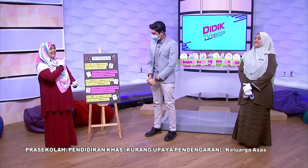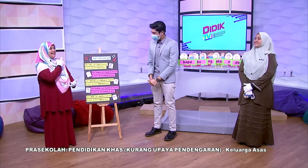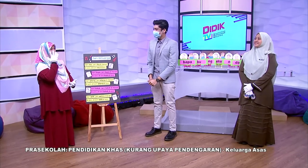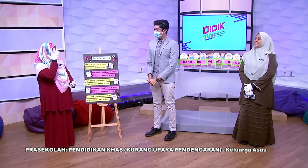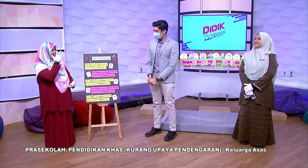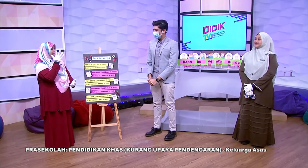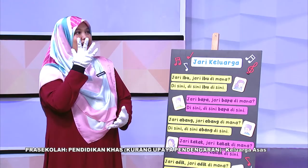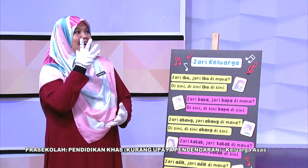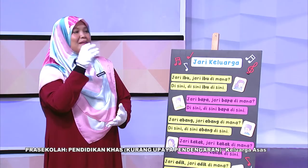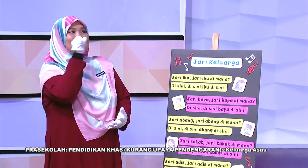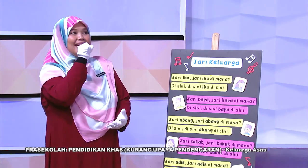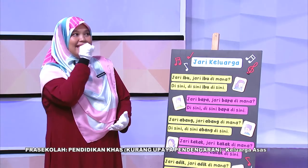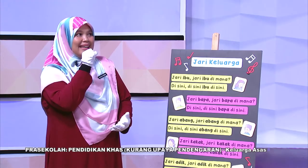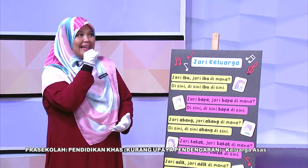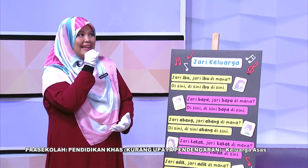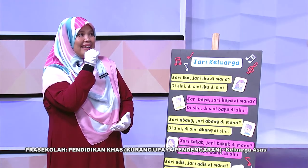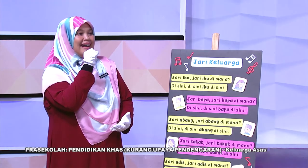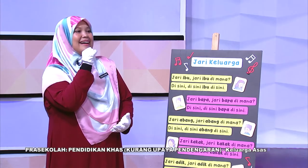akan menyanyi menyanyi